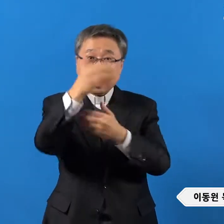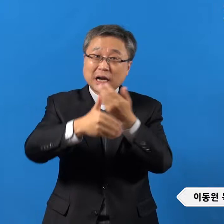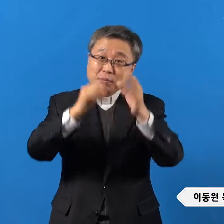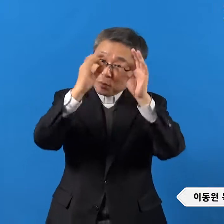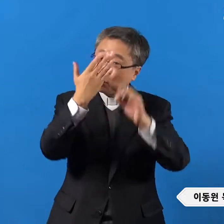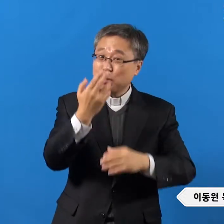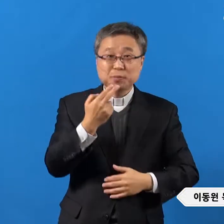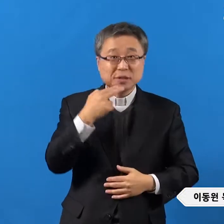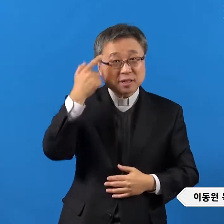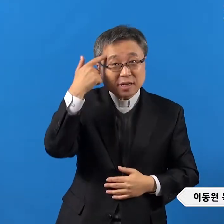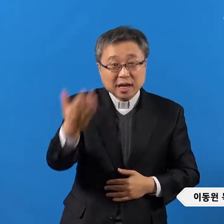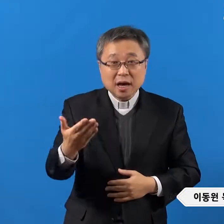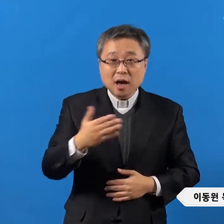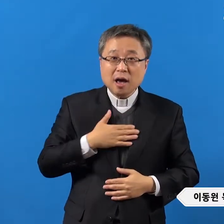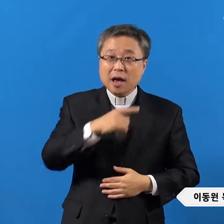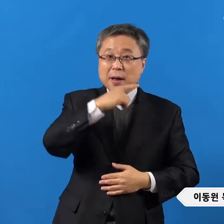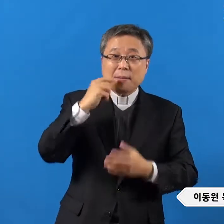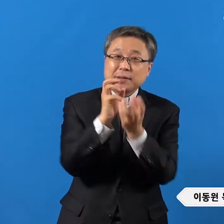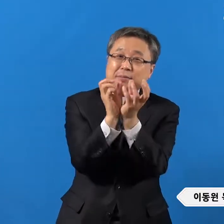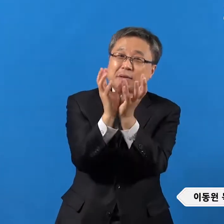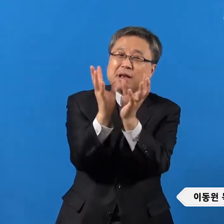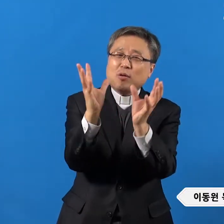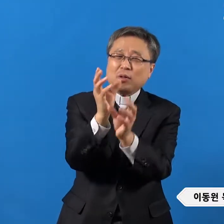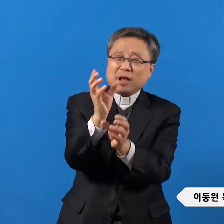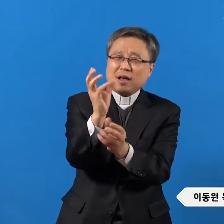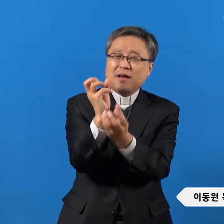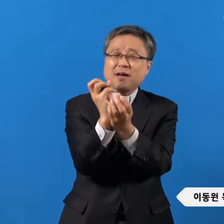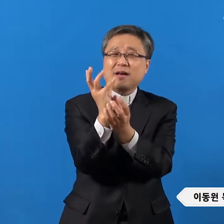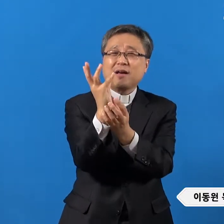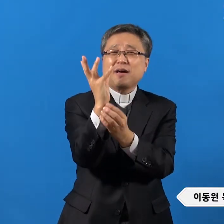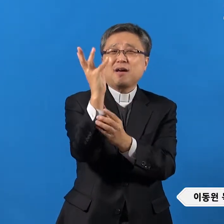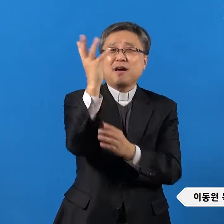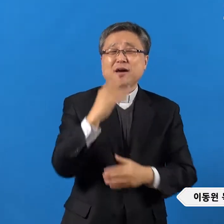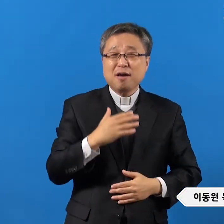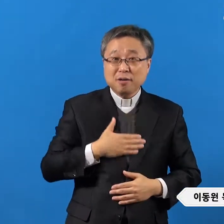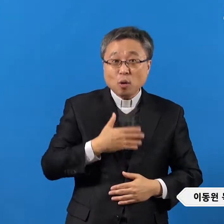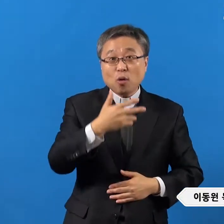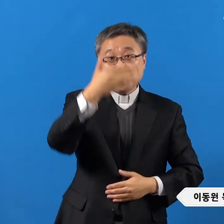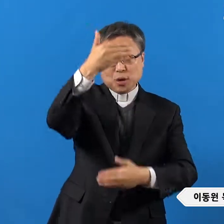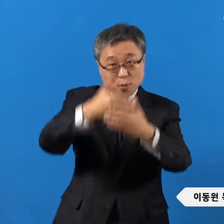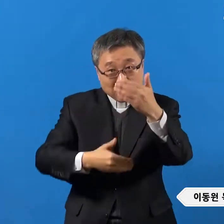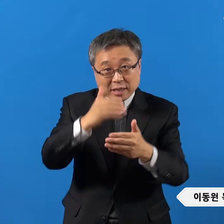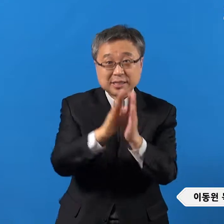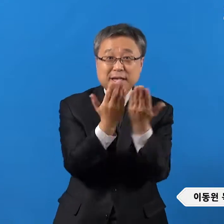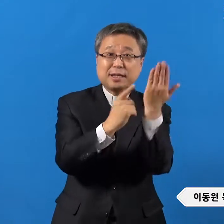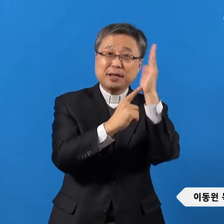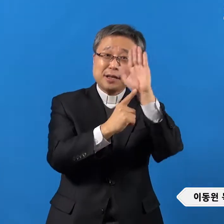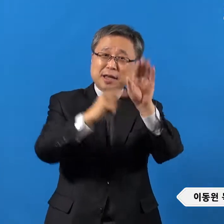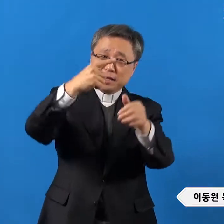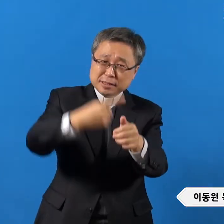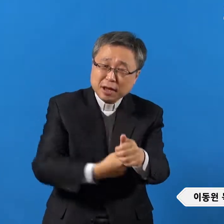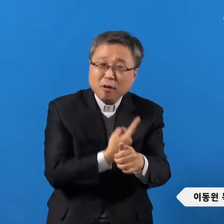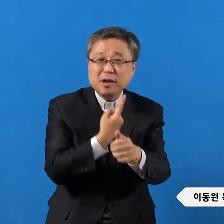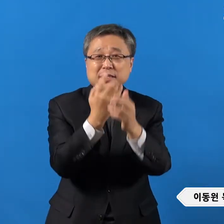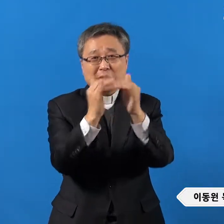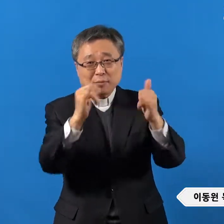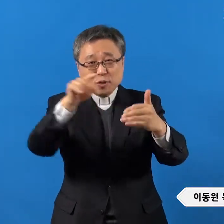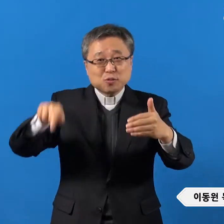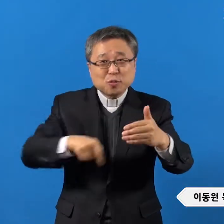없을까? 장미꽃 한 송이 혹은 영화나 책에 등장하는 자연스러운 인물 속에서 하나님을 만날